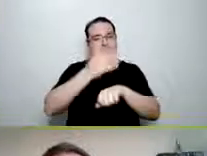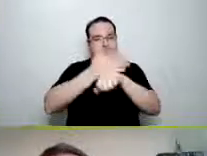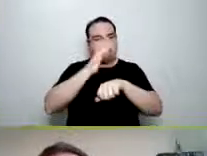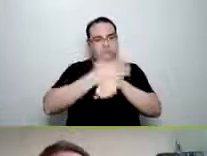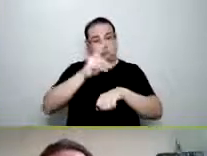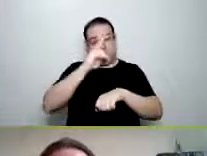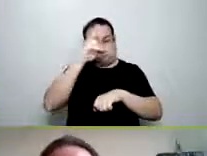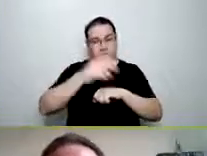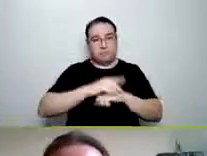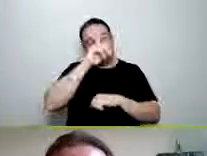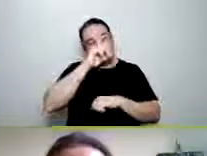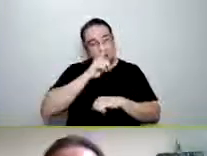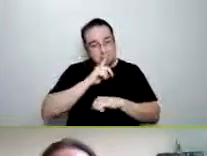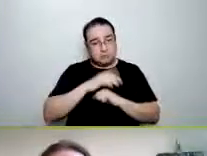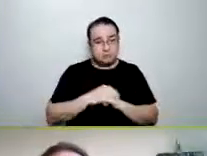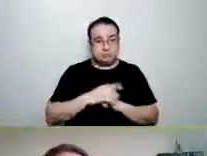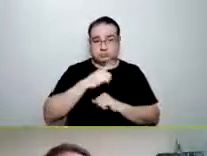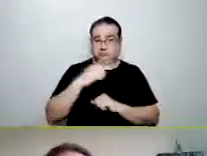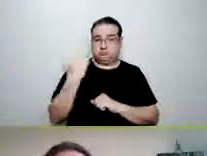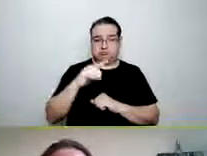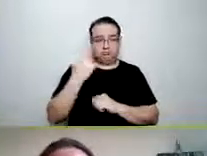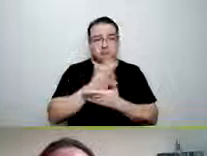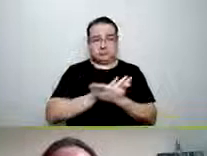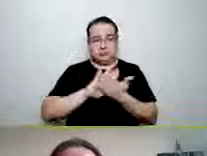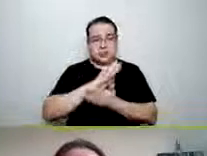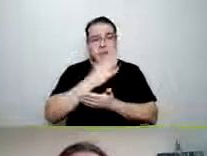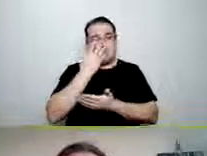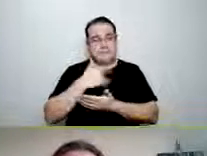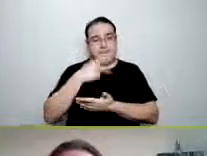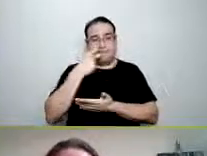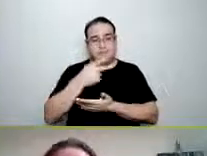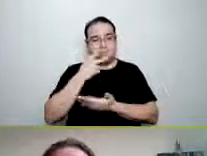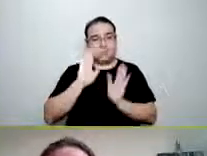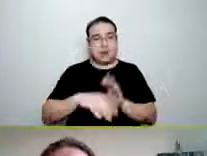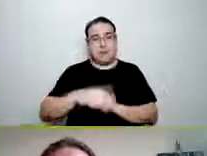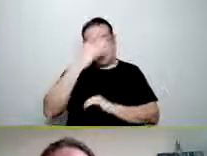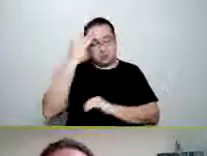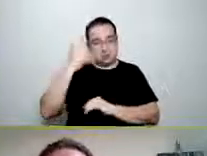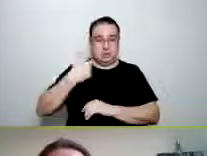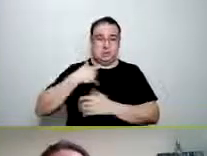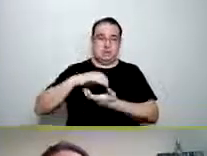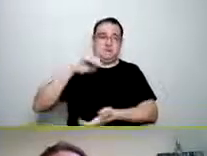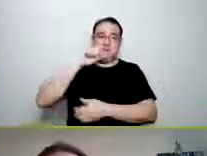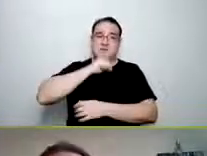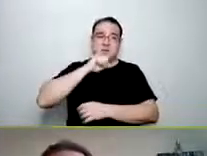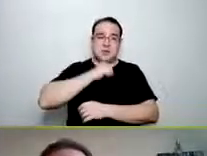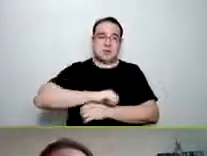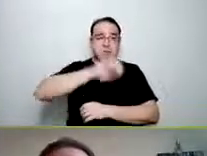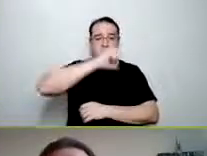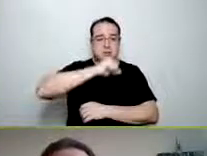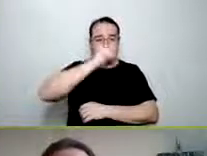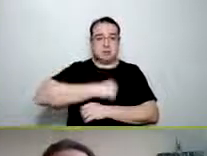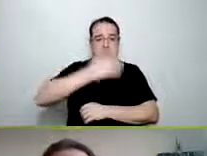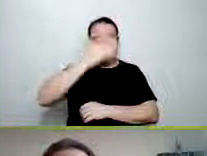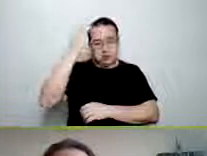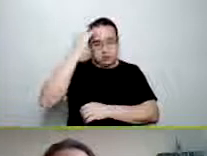as amarelas são aquelas onde já não tem mais crianças falando, ou muito poucas. Laranja, quando só os